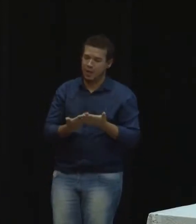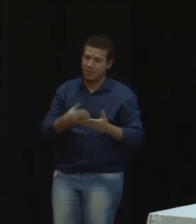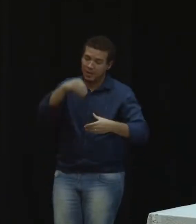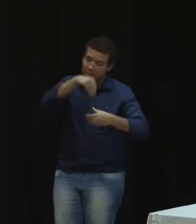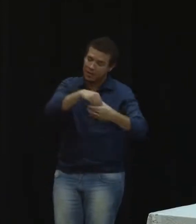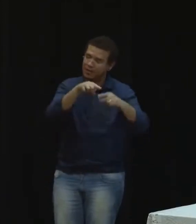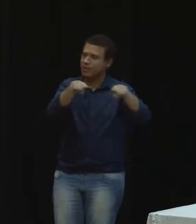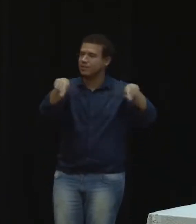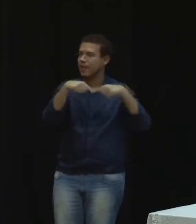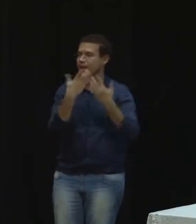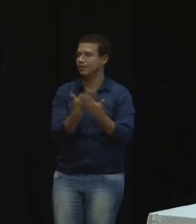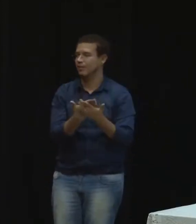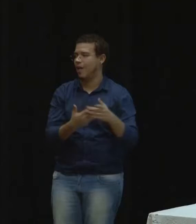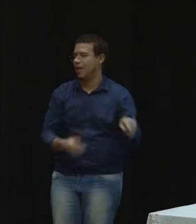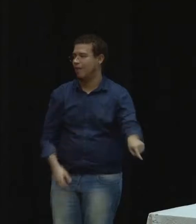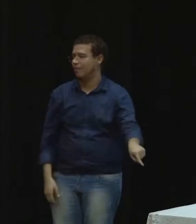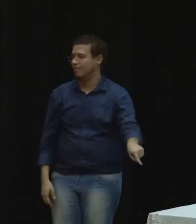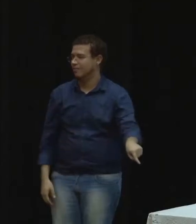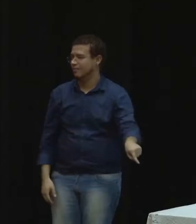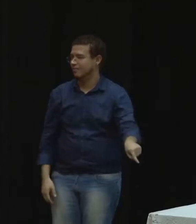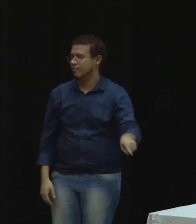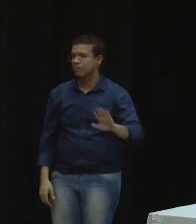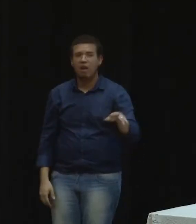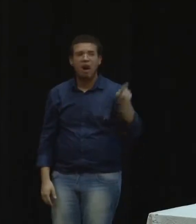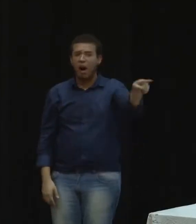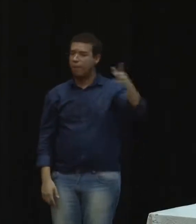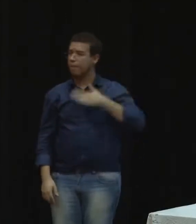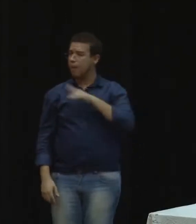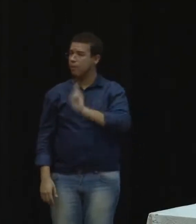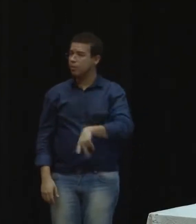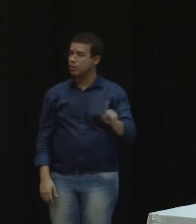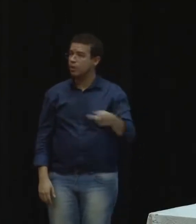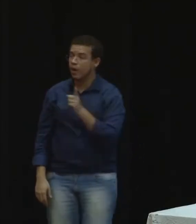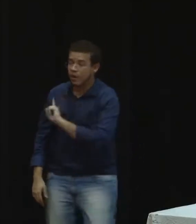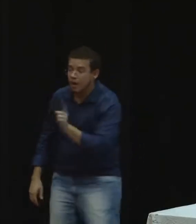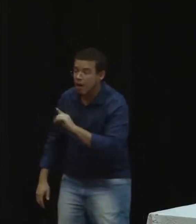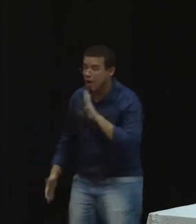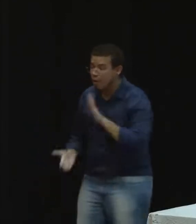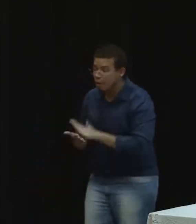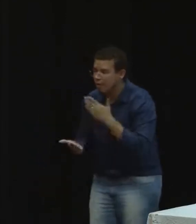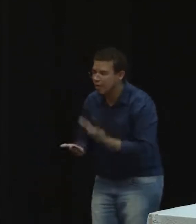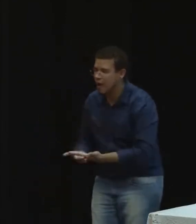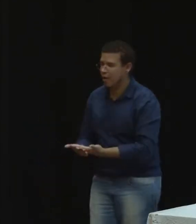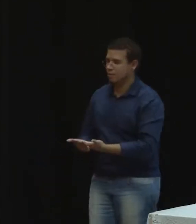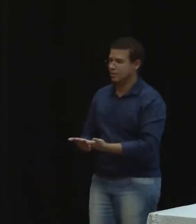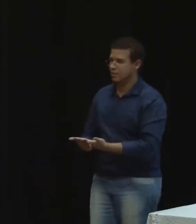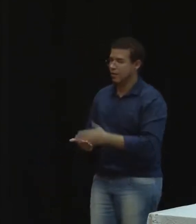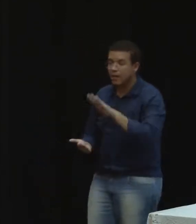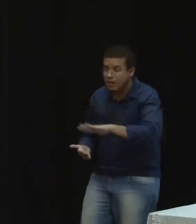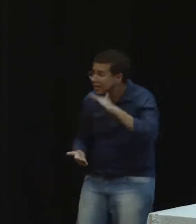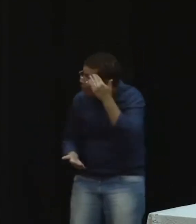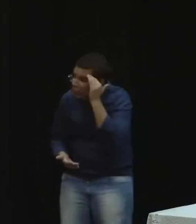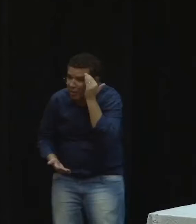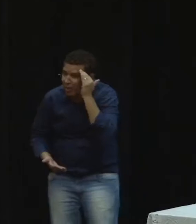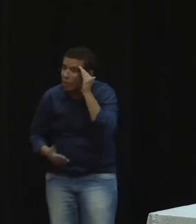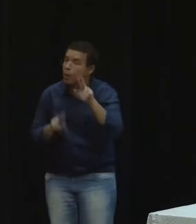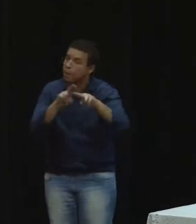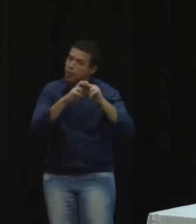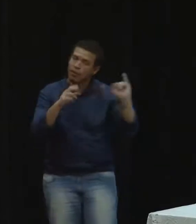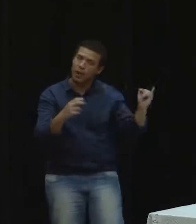papel do intérprete dentro da sala de aula, por exemplo. Então, ela é minha professora. Não, ela é o intérprete. Eles não